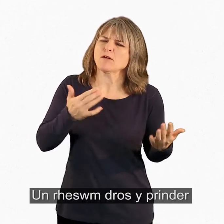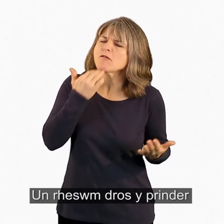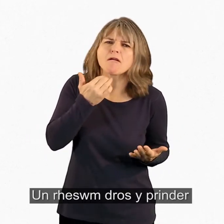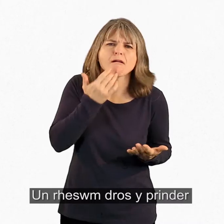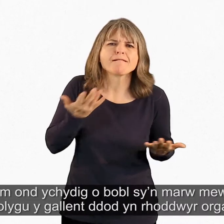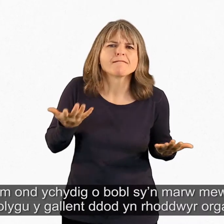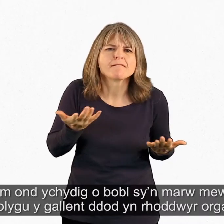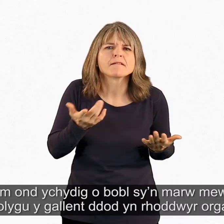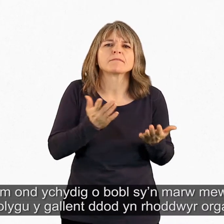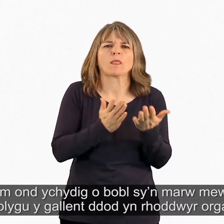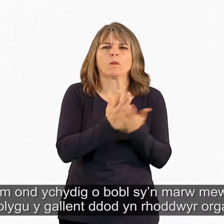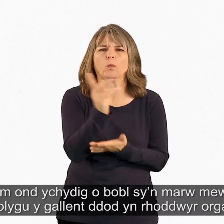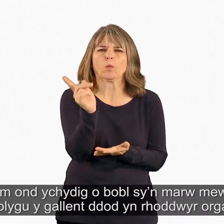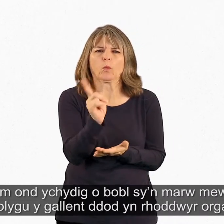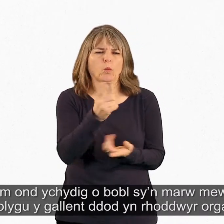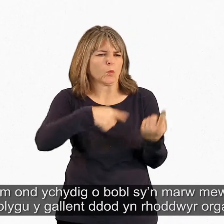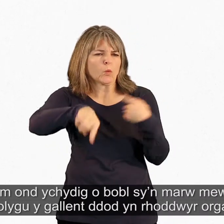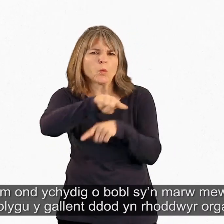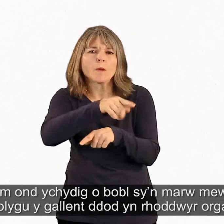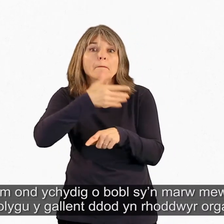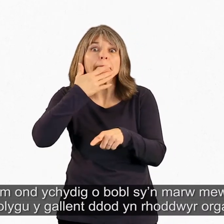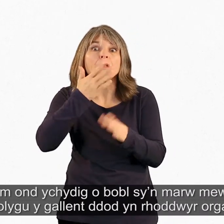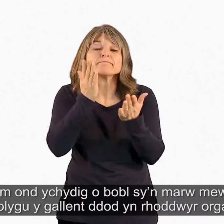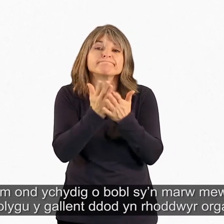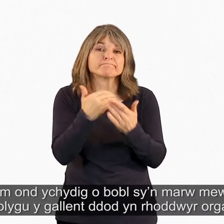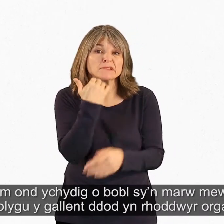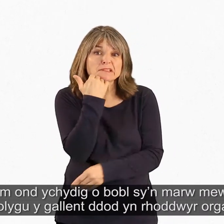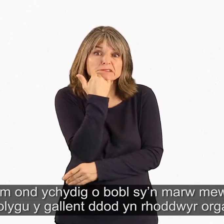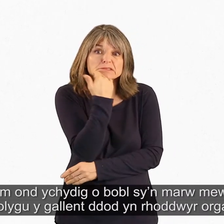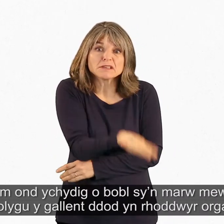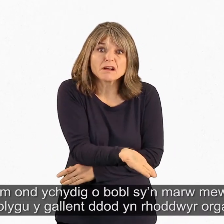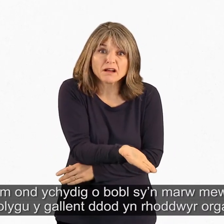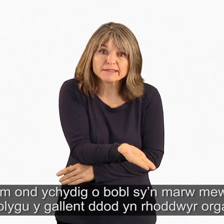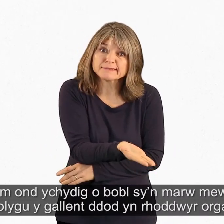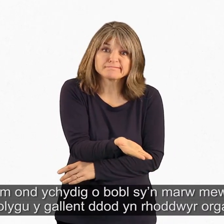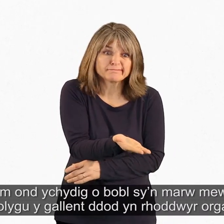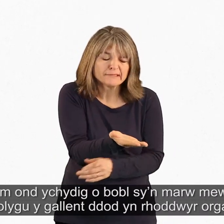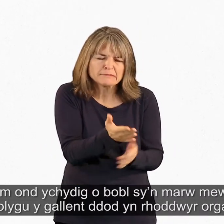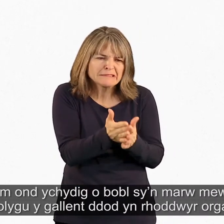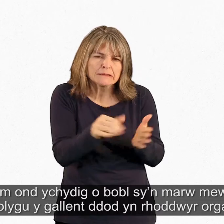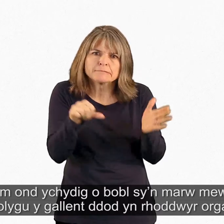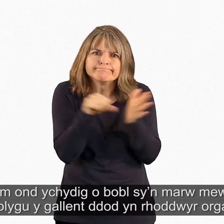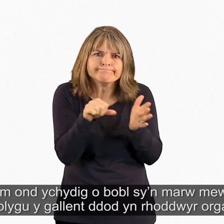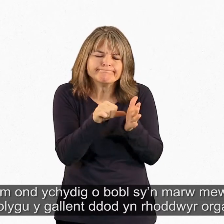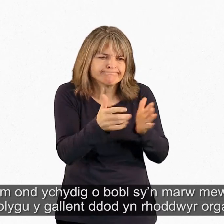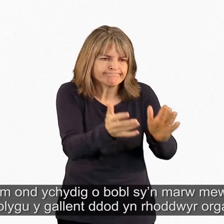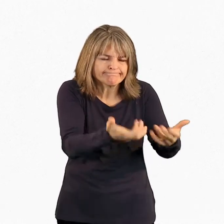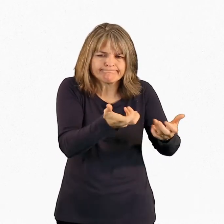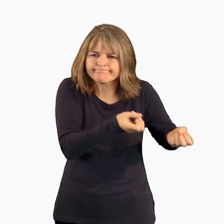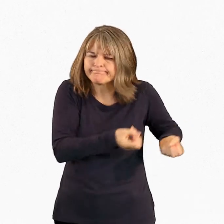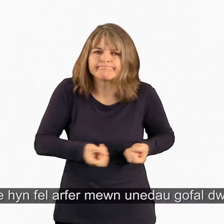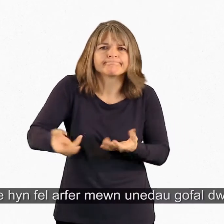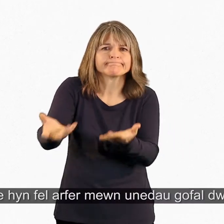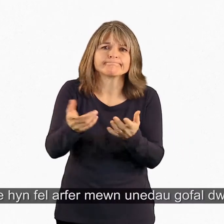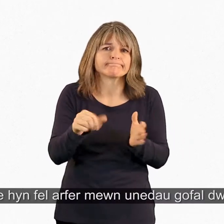yw mai dim ond ychydig o bobl sy'n marw mewn ffordd sy'n golygu y gallen ddod yn rhoddwyr organau. Mae hyn fel